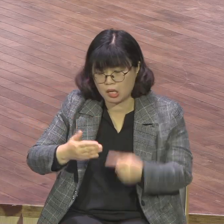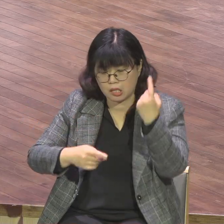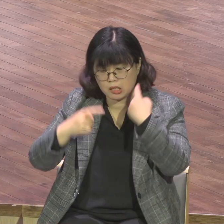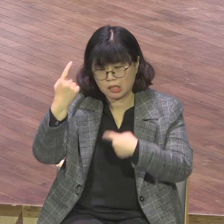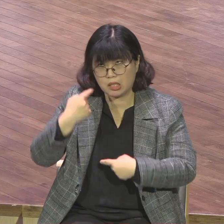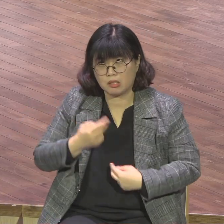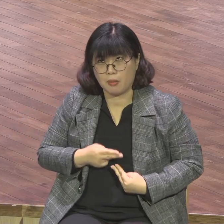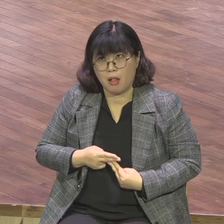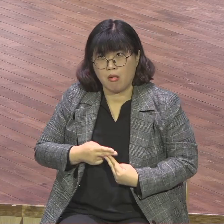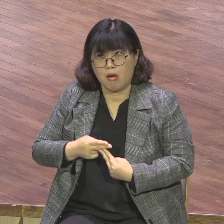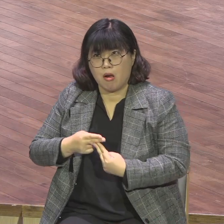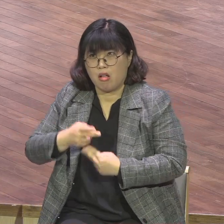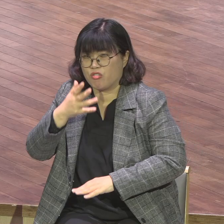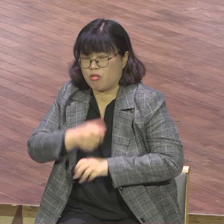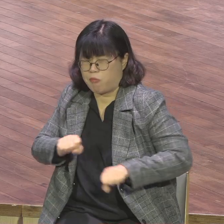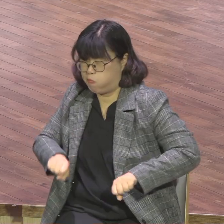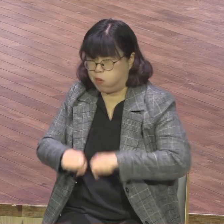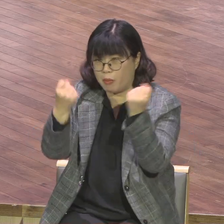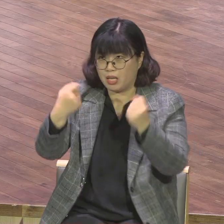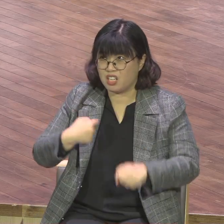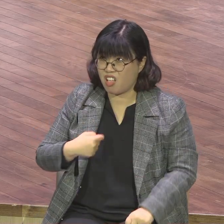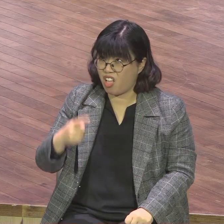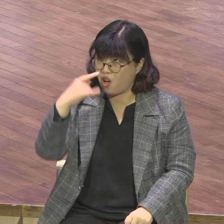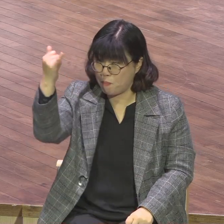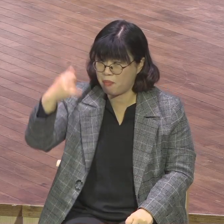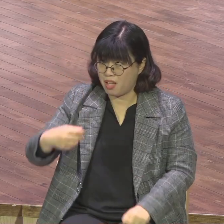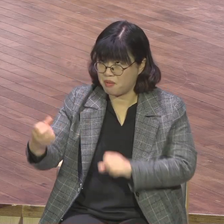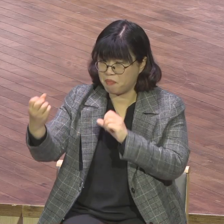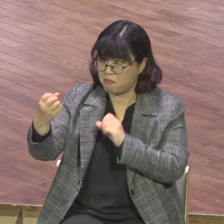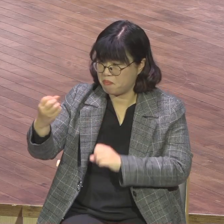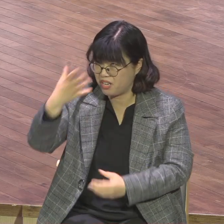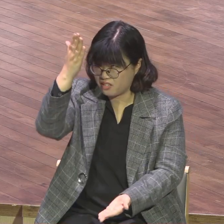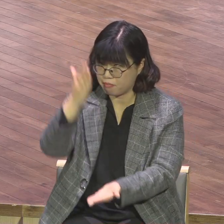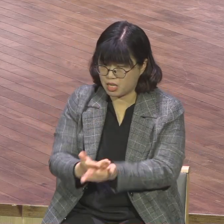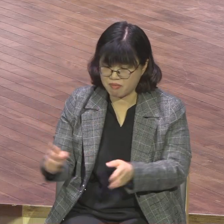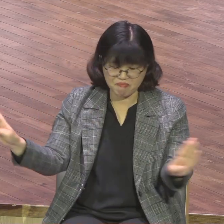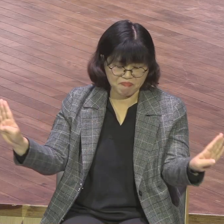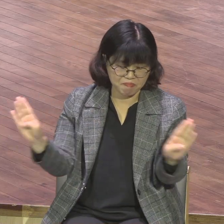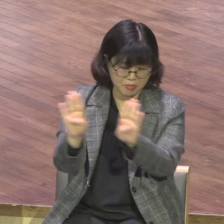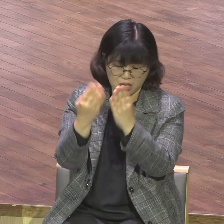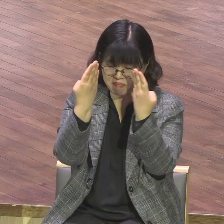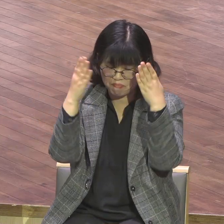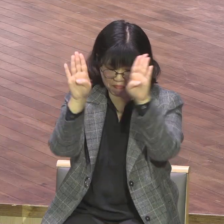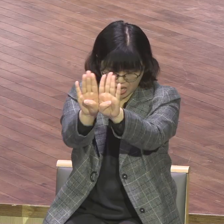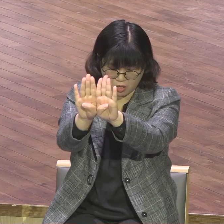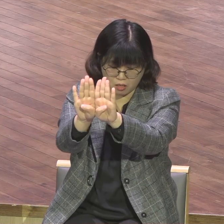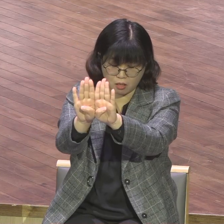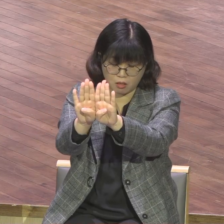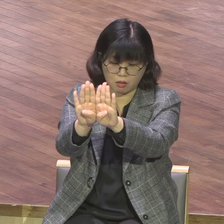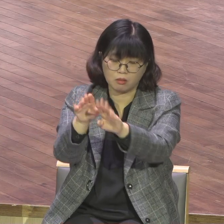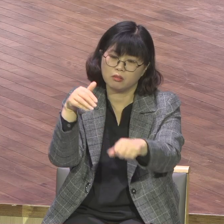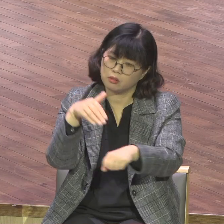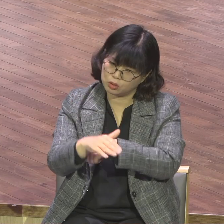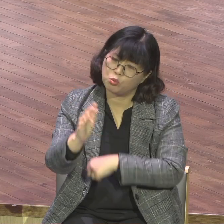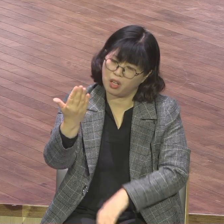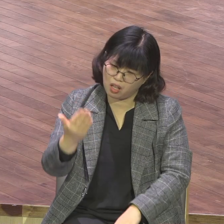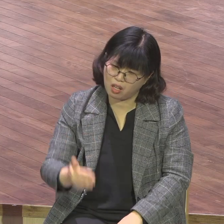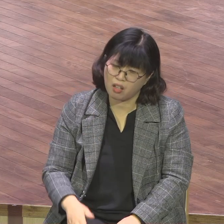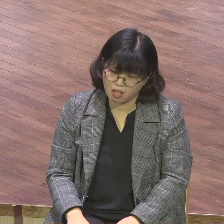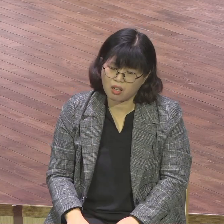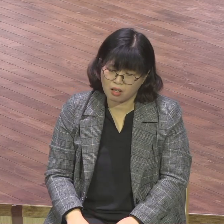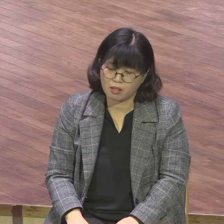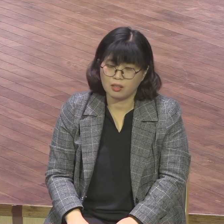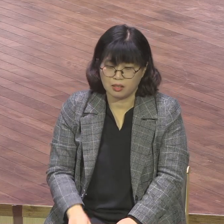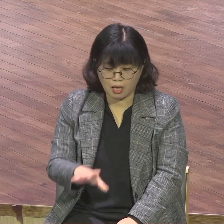아니에요. 다른 거라니까요. 문화가 달라요. 생각이 다르다니까. 영적 갭. 그래야 소통이 돼요. 그 다음에 영적